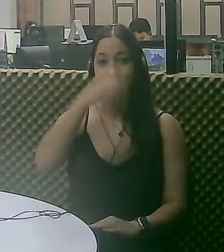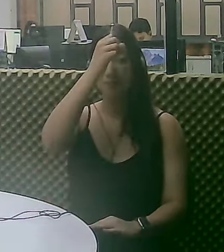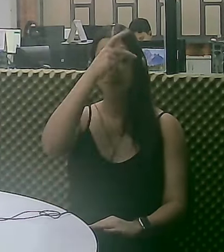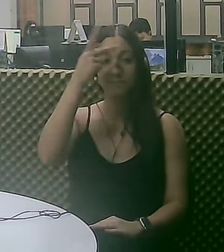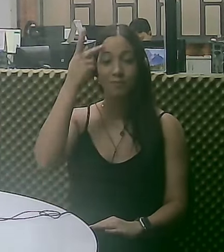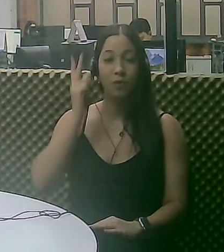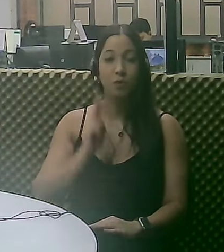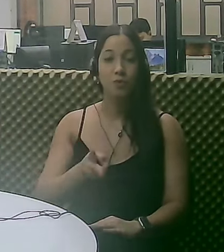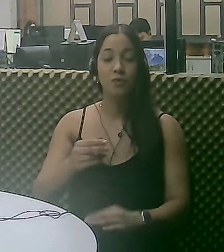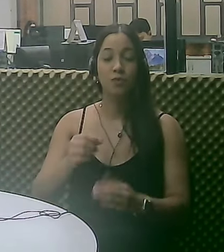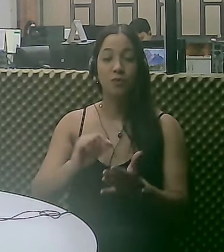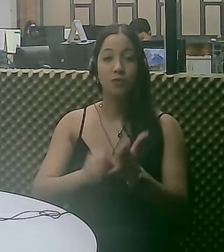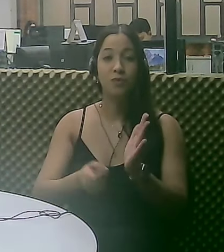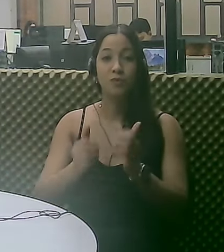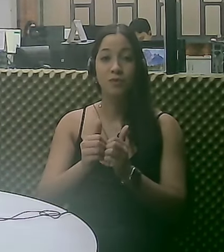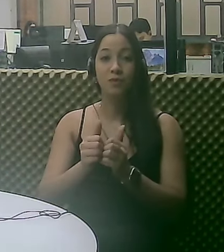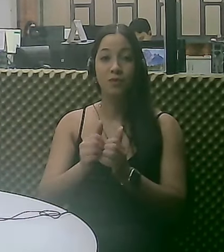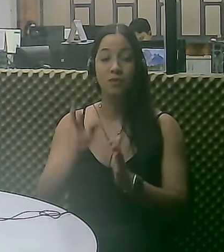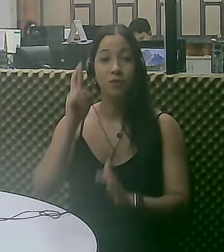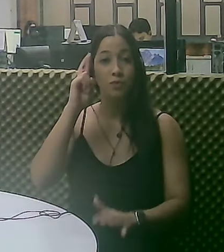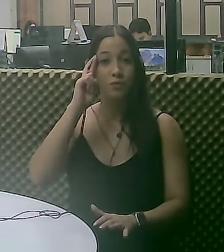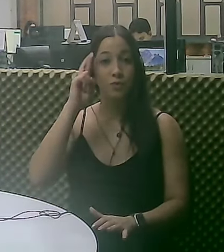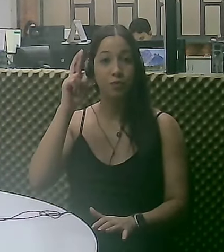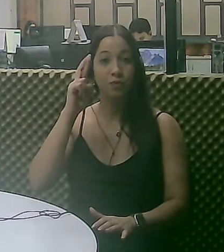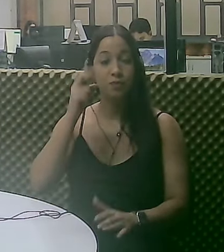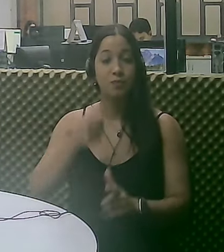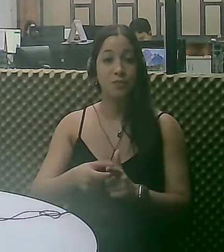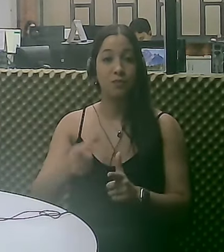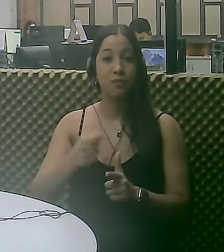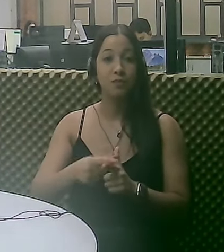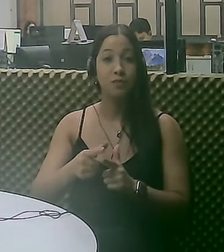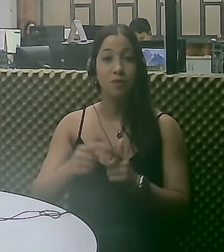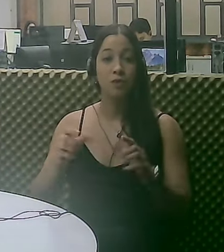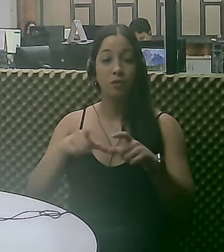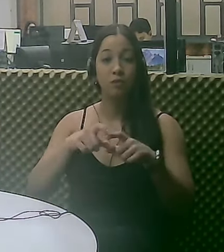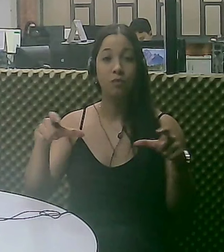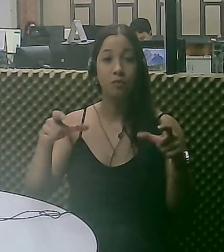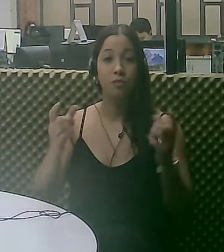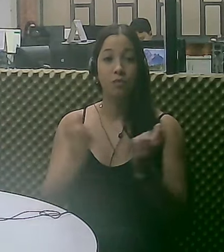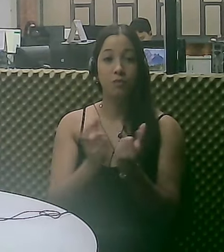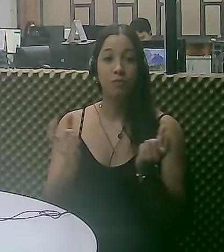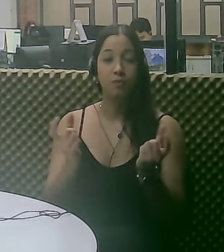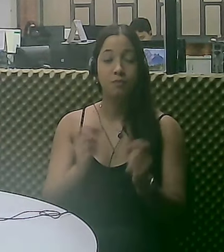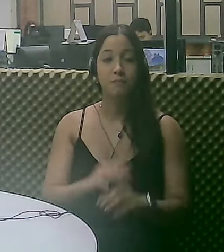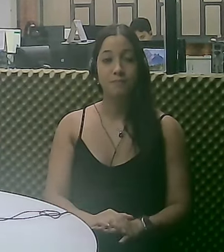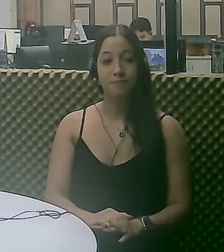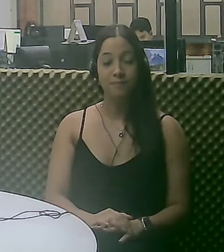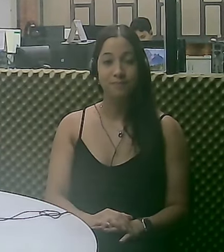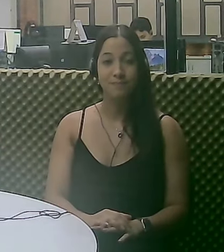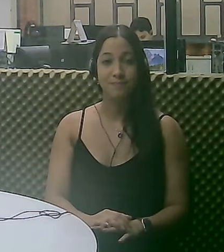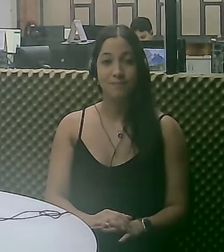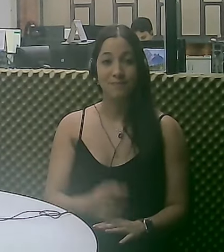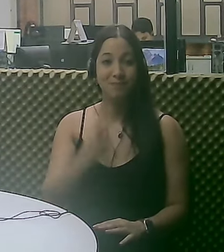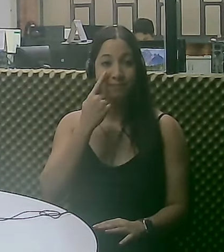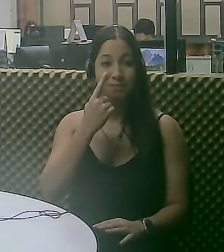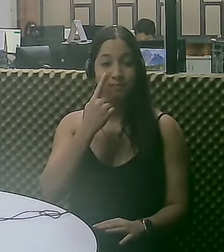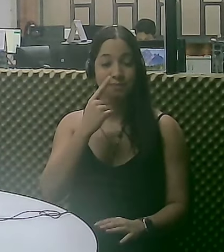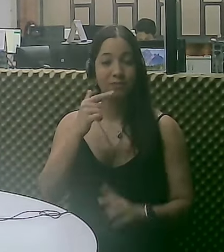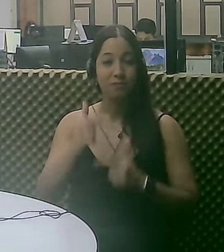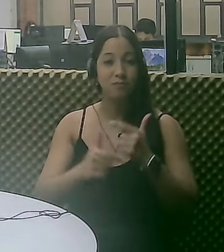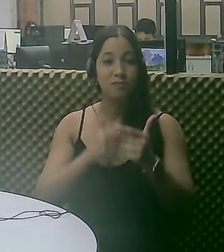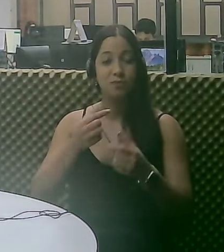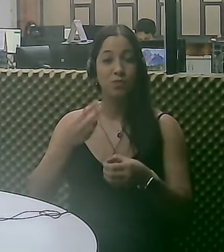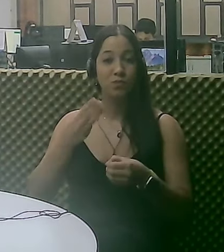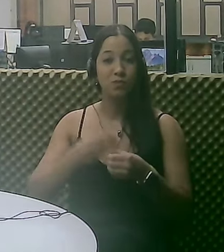Prefeitura mantém cadastro aberto para proprietários e locadores de contêineres. E ainda, confira como ficam os